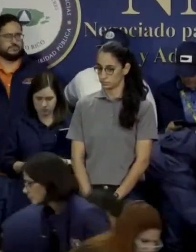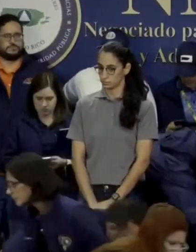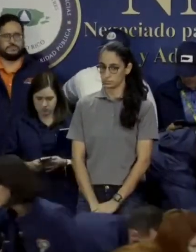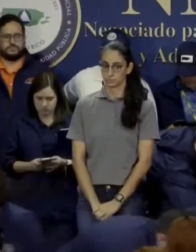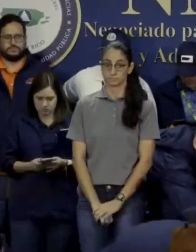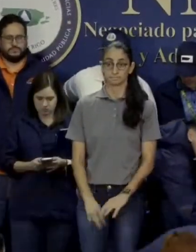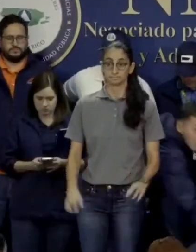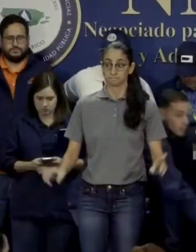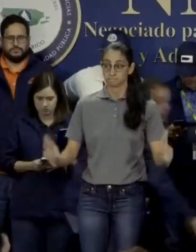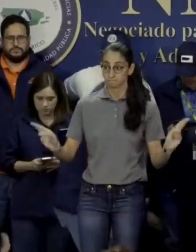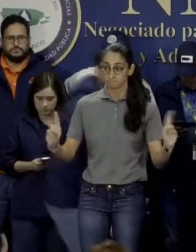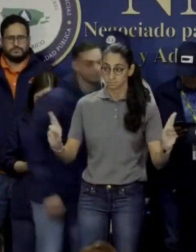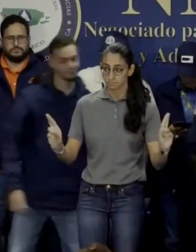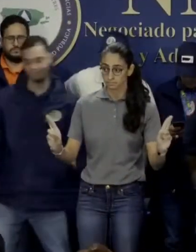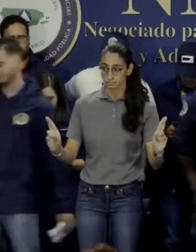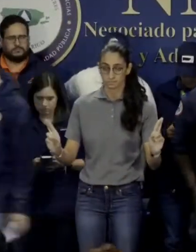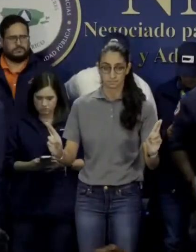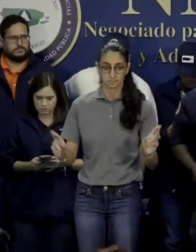Listos.